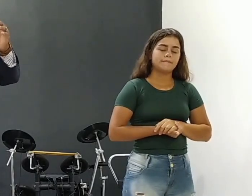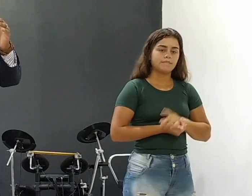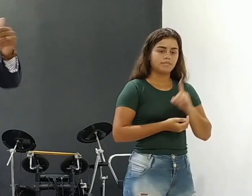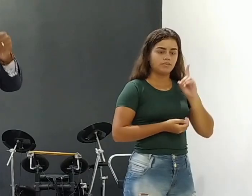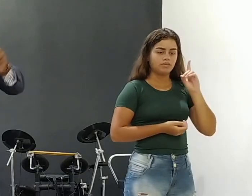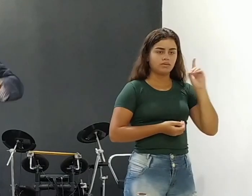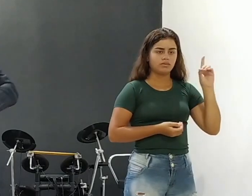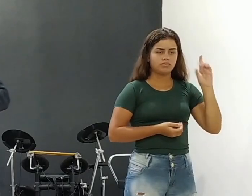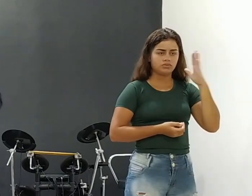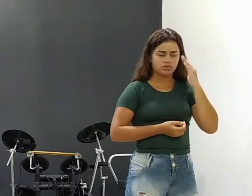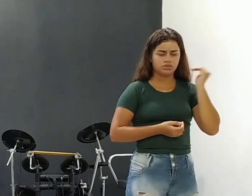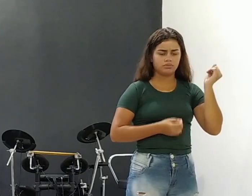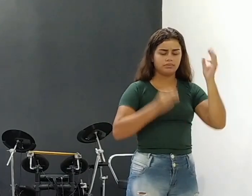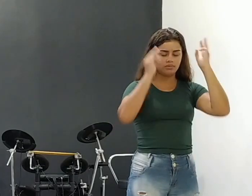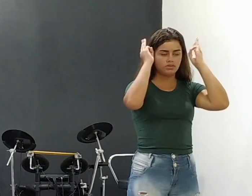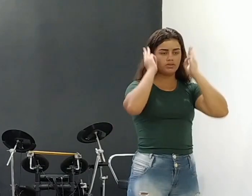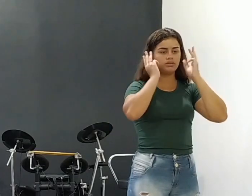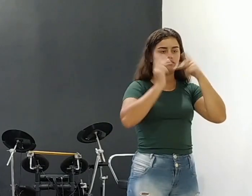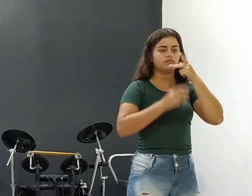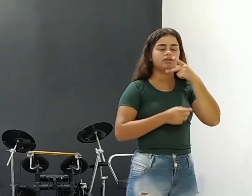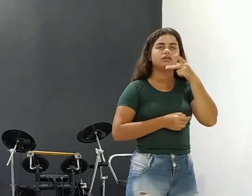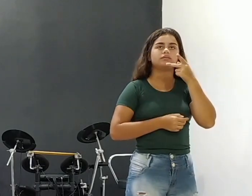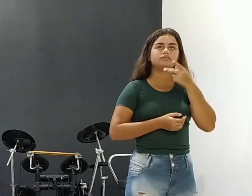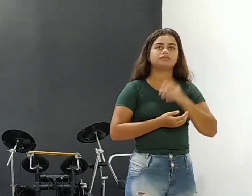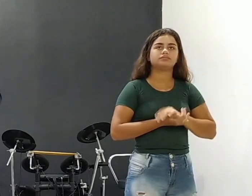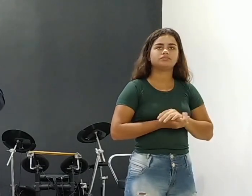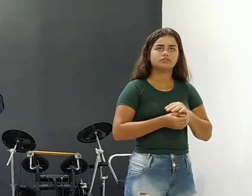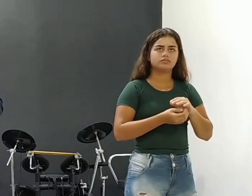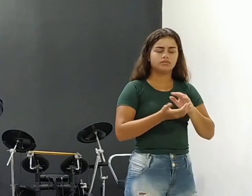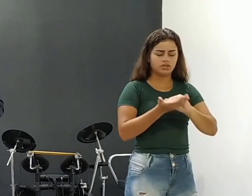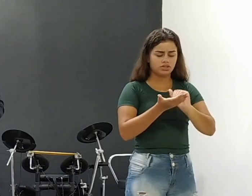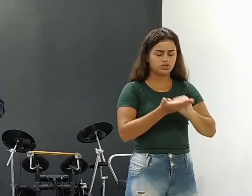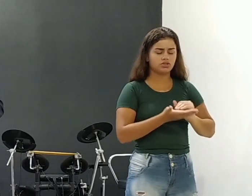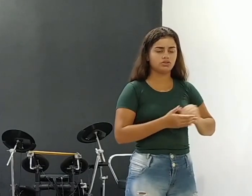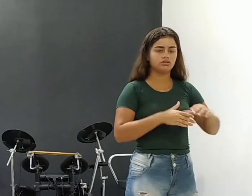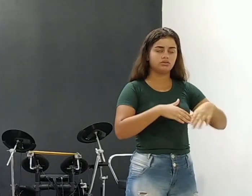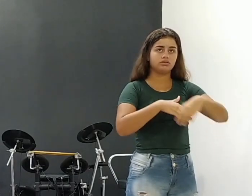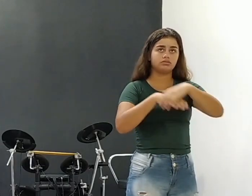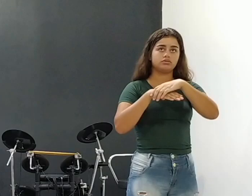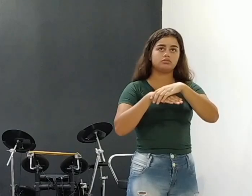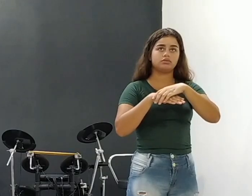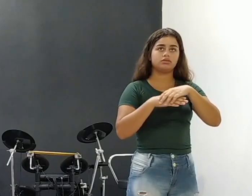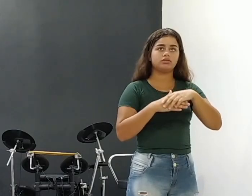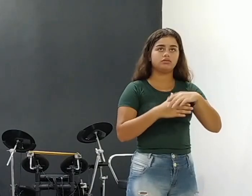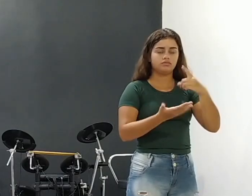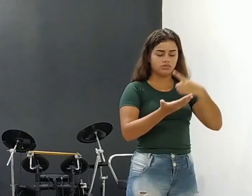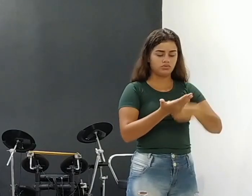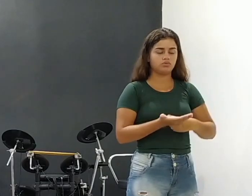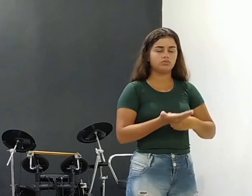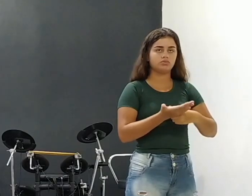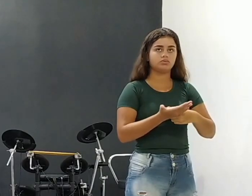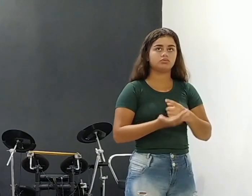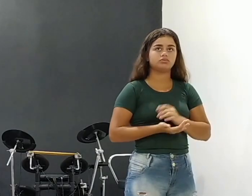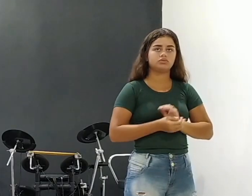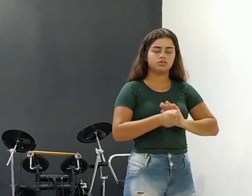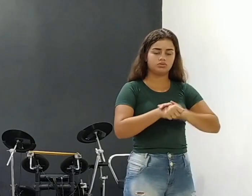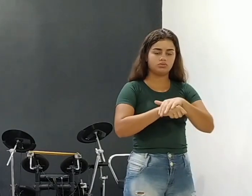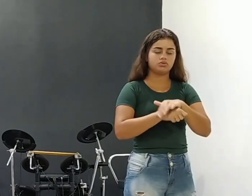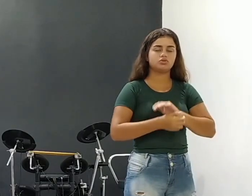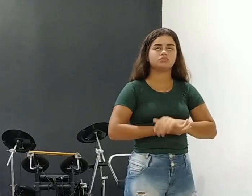Deus então chama Moisés e fala: Moisés, tira a sandália dos seus pés e vamos firmar um acordo nessa noite.